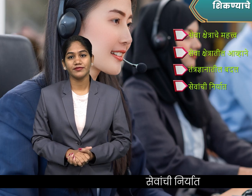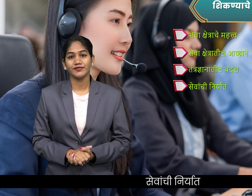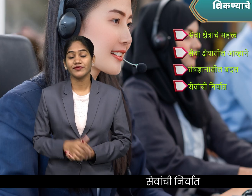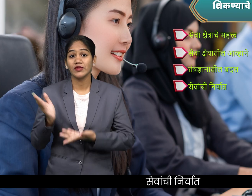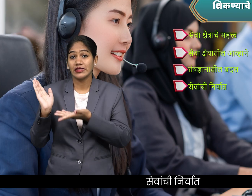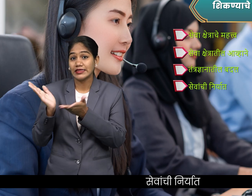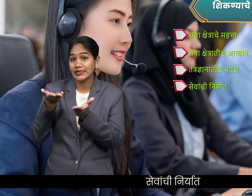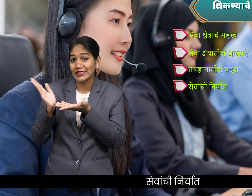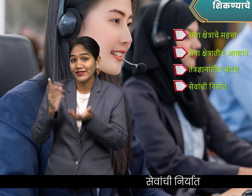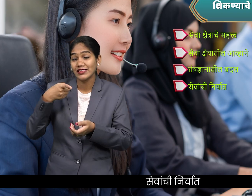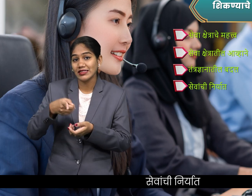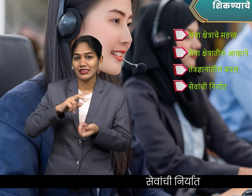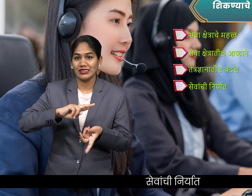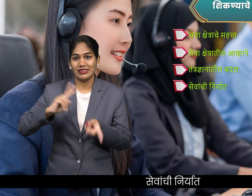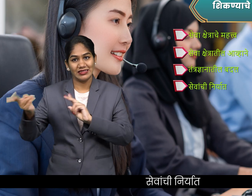सेवांची निर्यात.